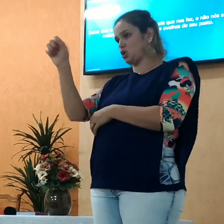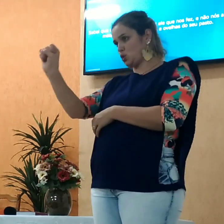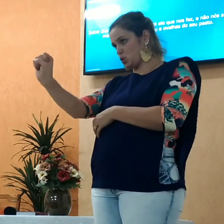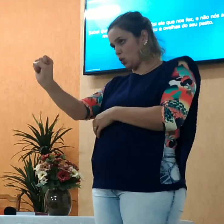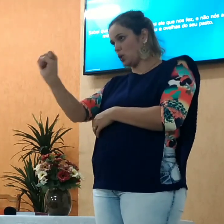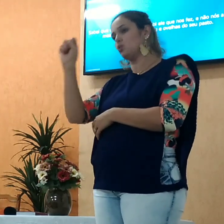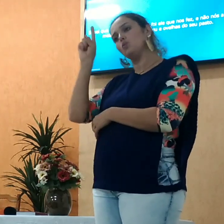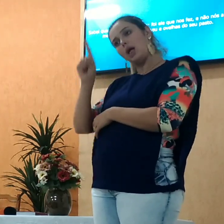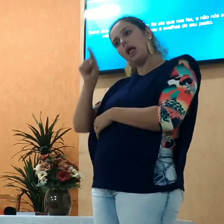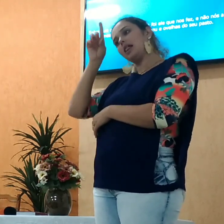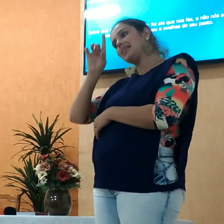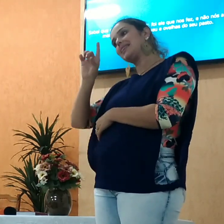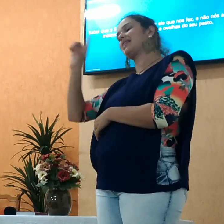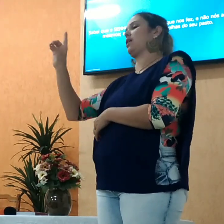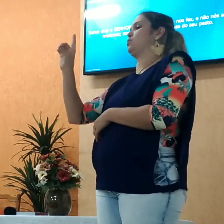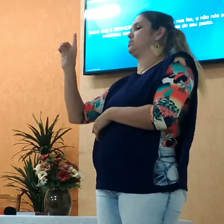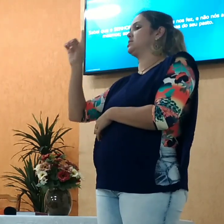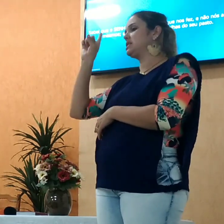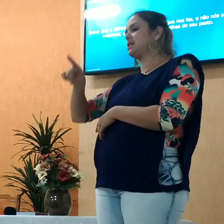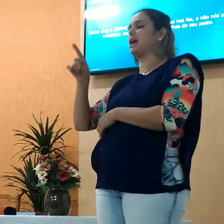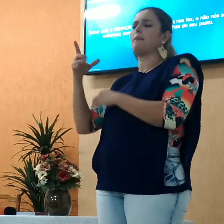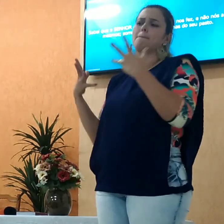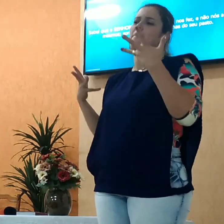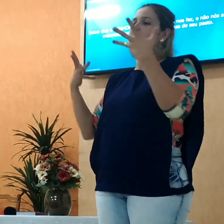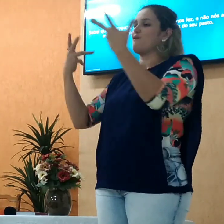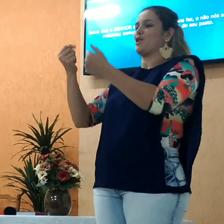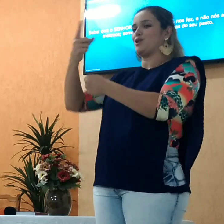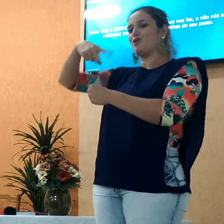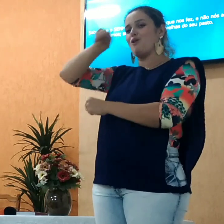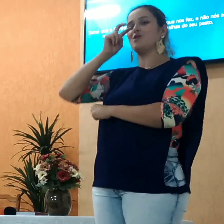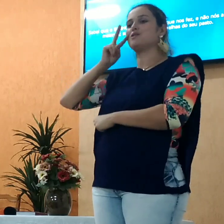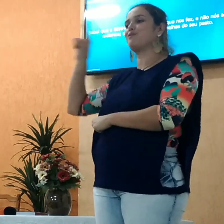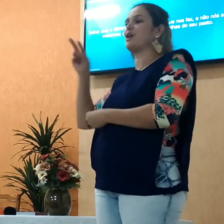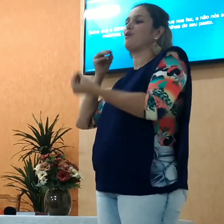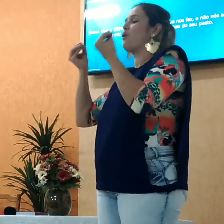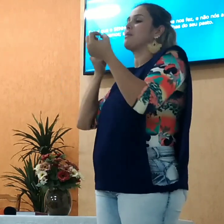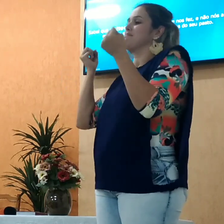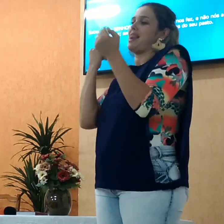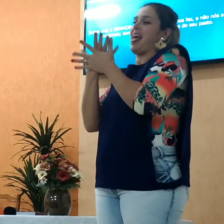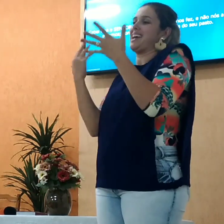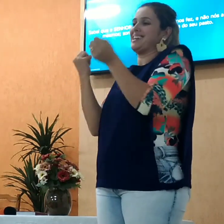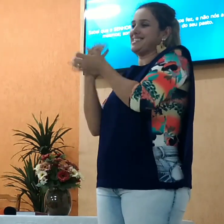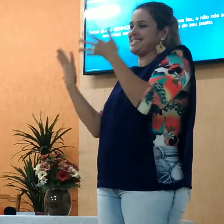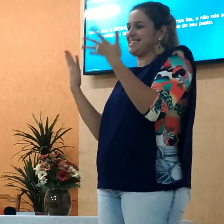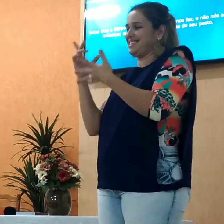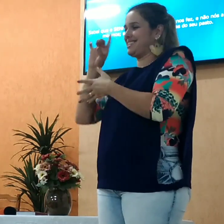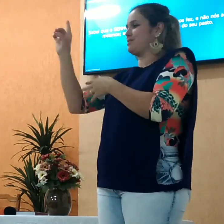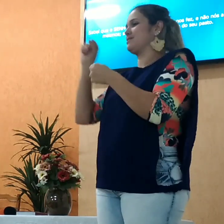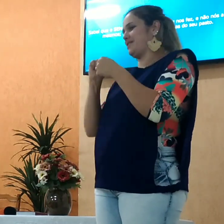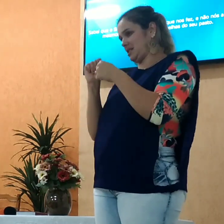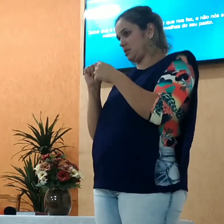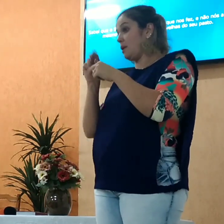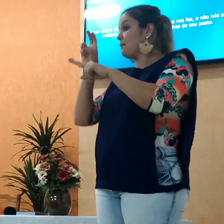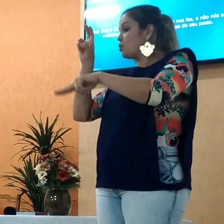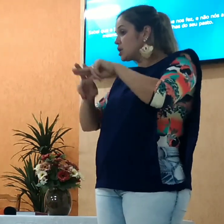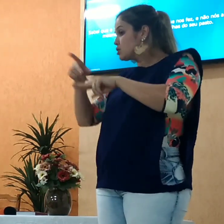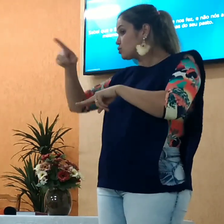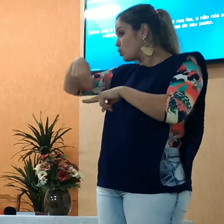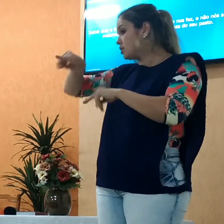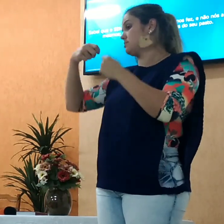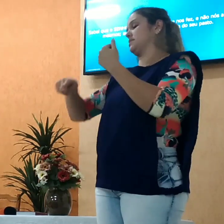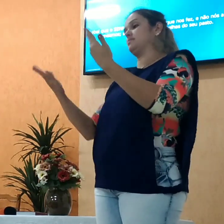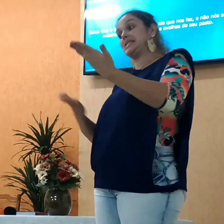procede de Deus e é coisa maravilhosa aos nossos olhos, então por isso devemos servir a Ele com toda